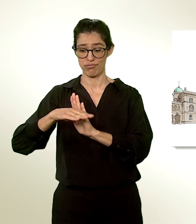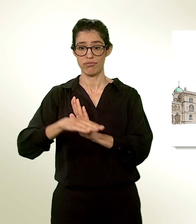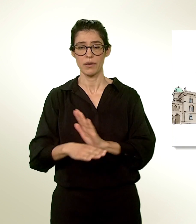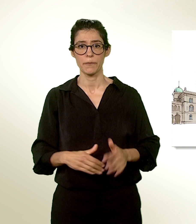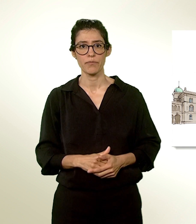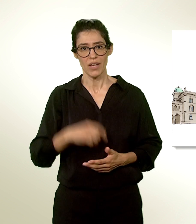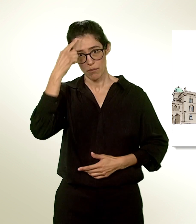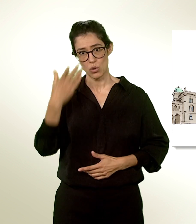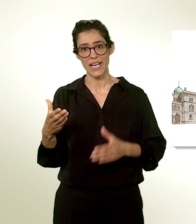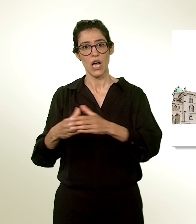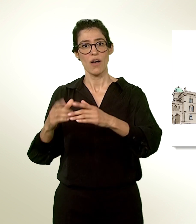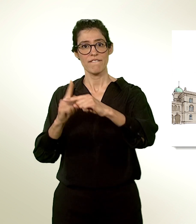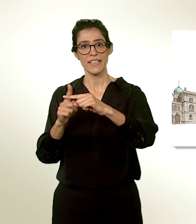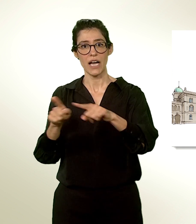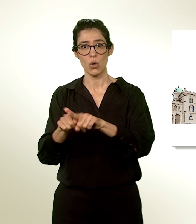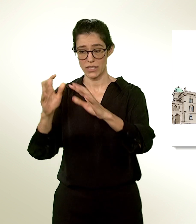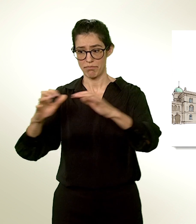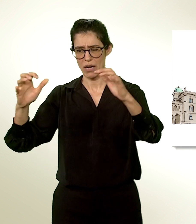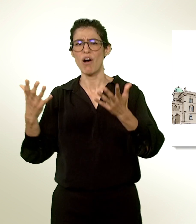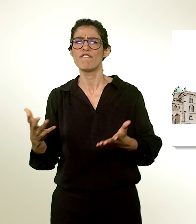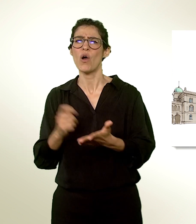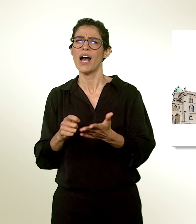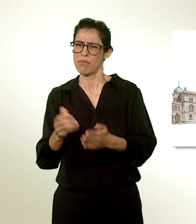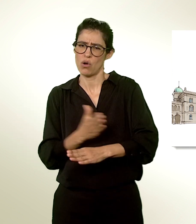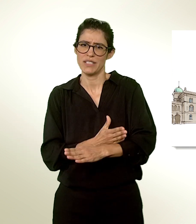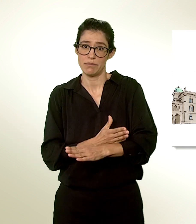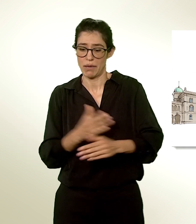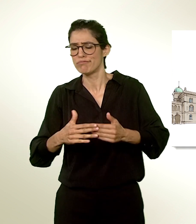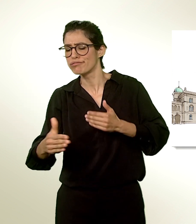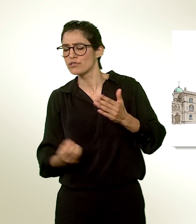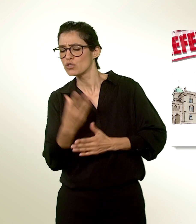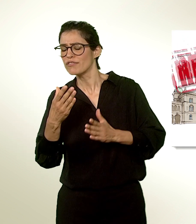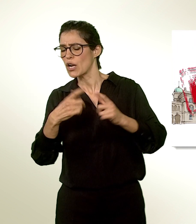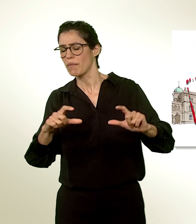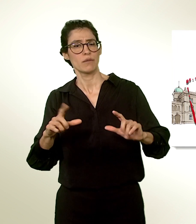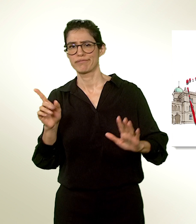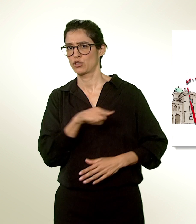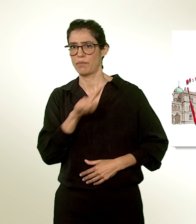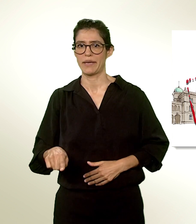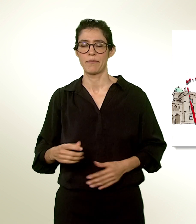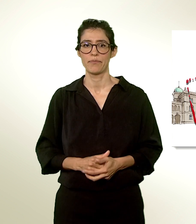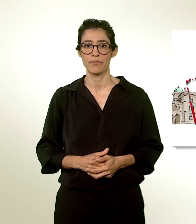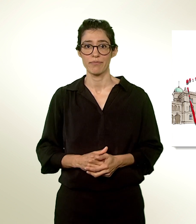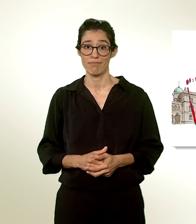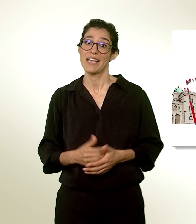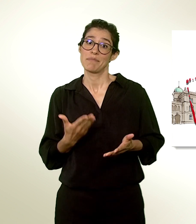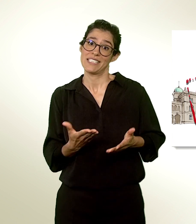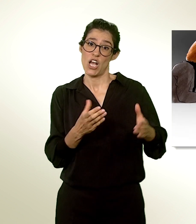et le Parlement veulent supprimer l'impôt anticipé pour les nouvelles obligations. Cette suppression est combattue par référendum.